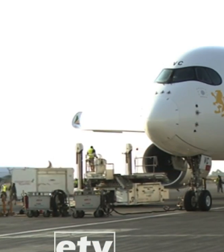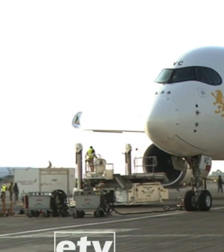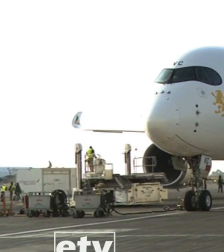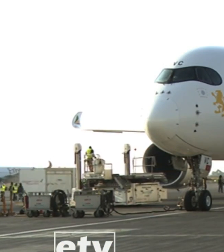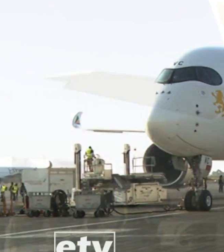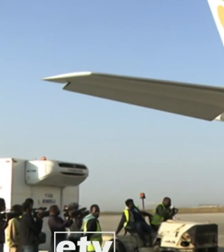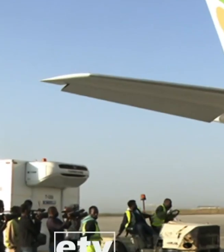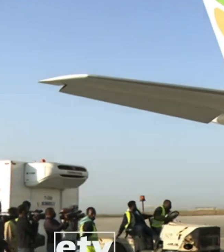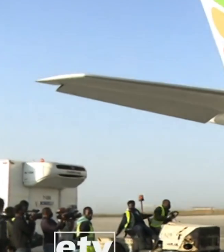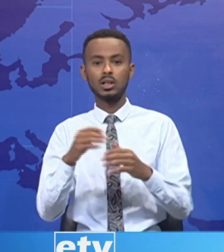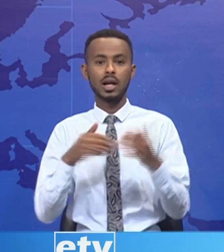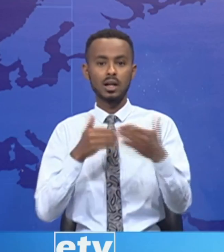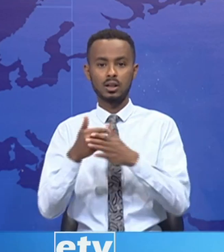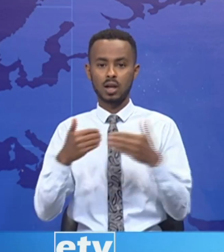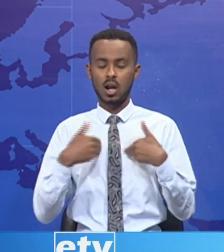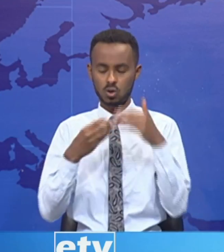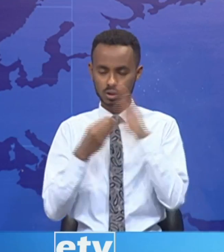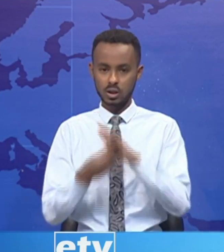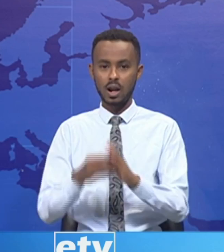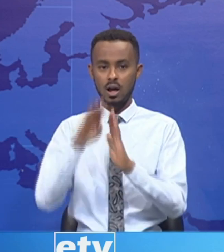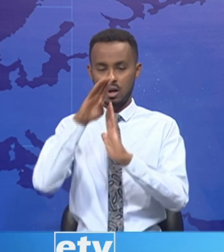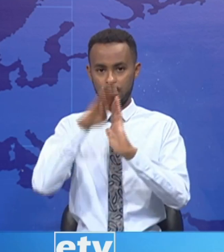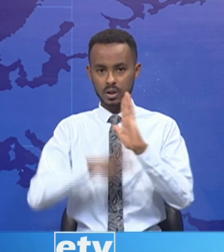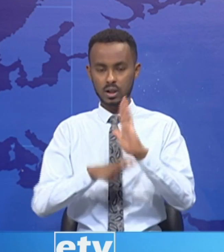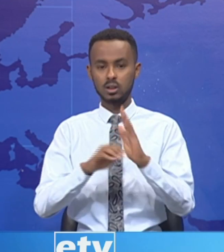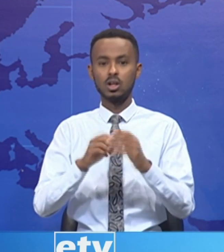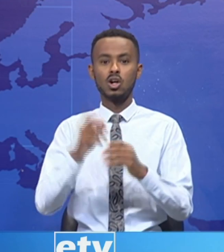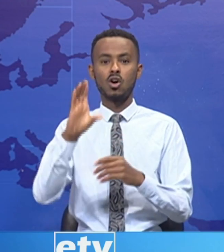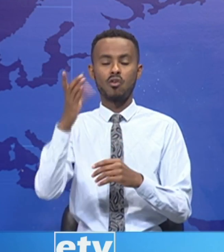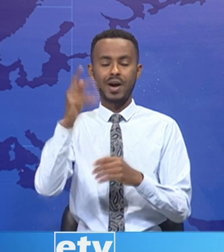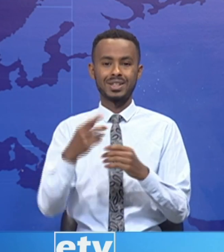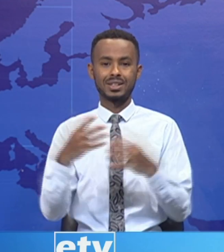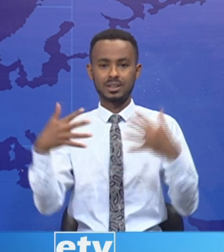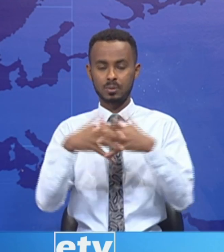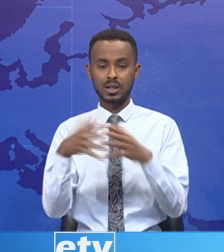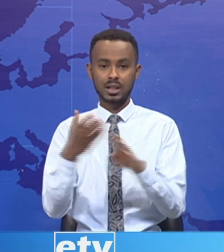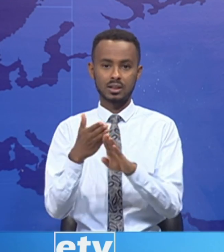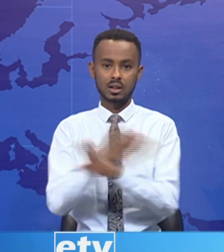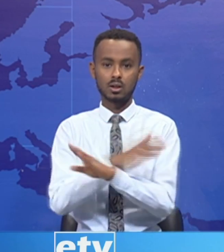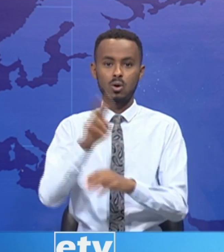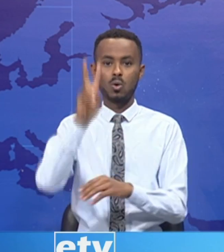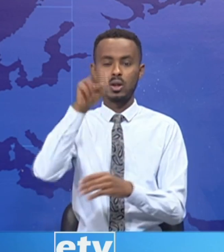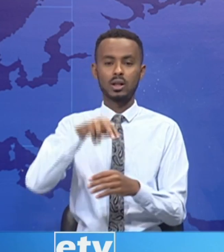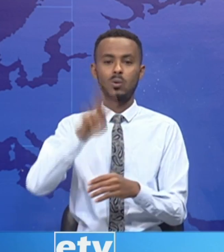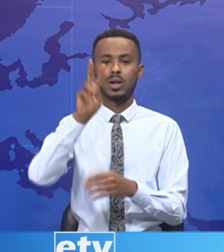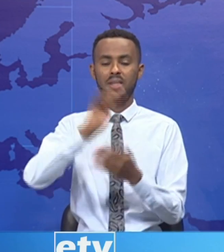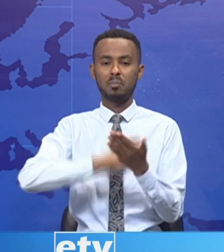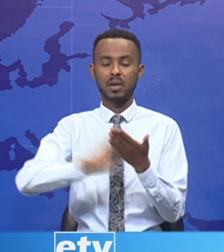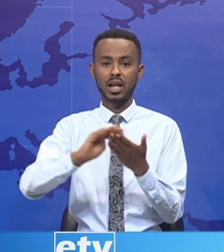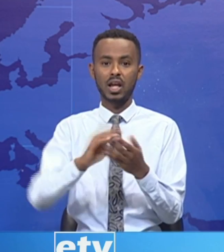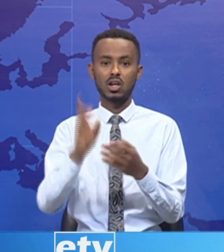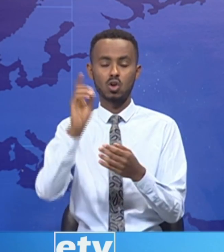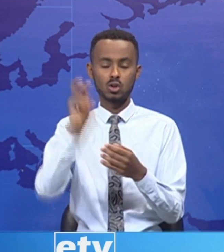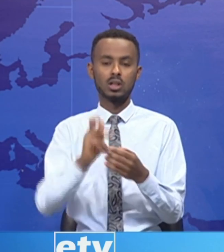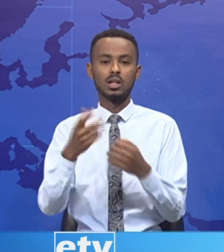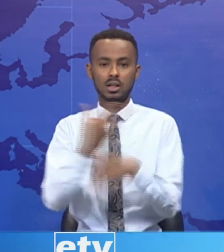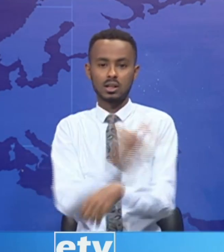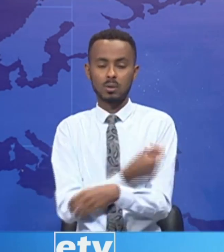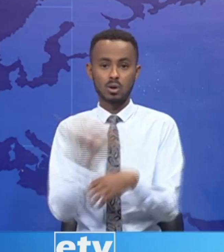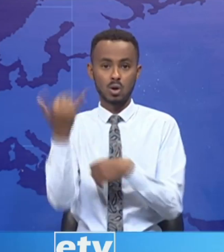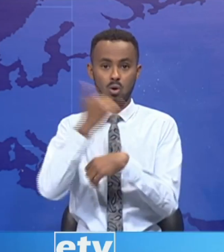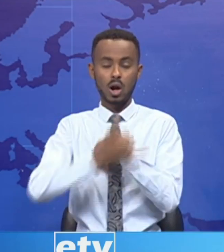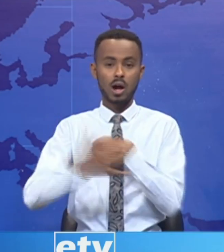የኮቪድ-19 ወረርሽኝ እያደረሰ ያለውን ጫና ለመቀነስ ከኮቫክስ ጥምረት ከዚህ ቀደም 2.2 ሚሊዮን ዶዝ ክትባት ወደ